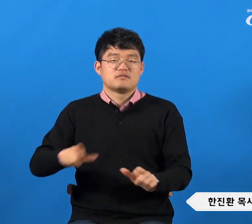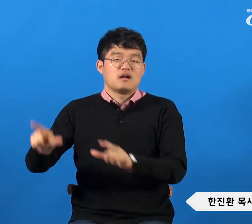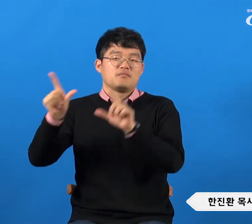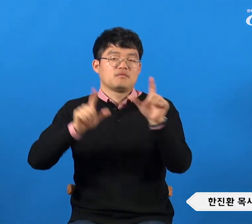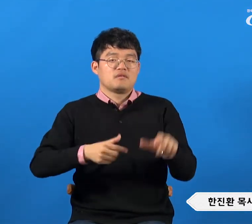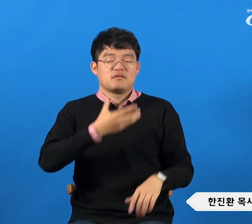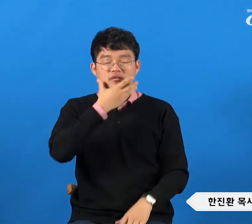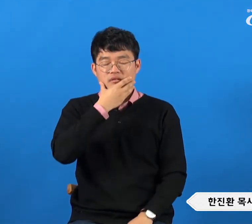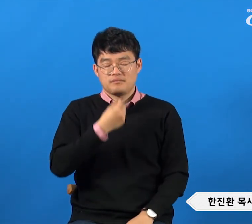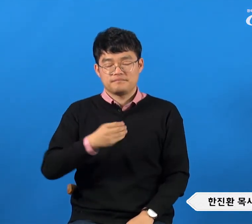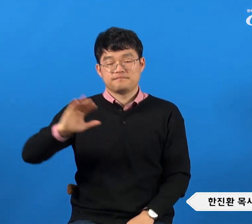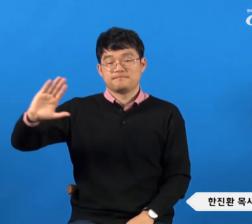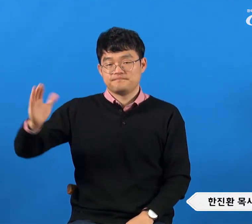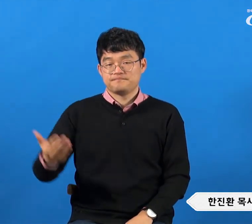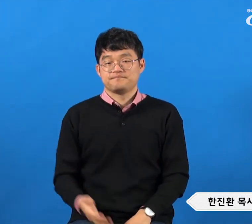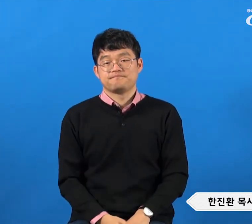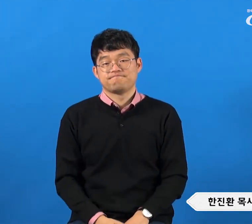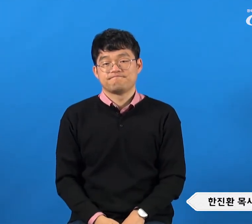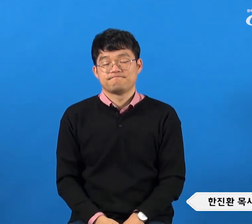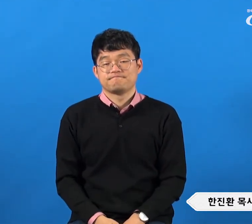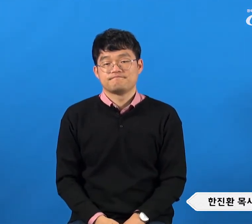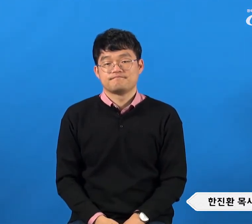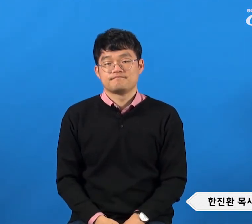삶이 행복한 것입니다.